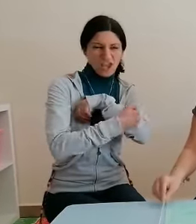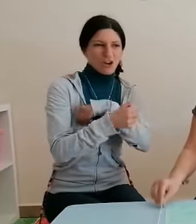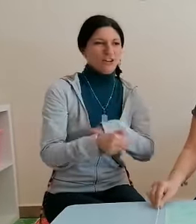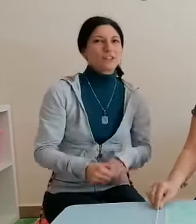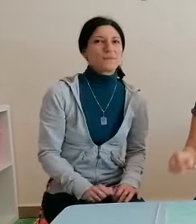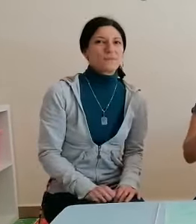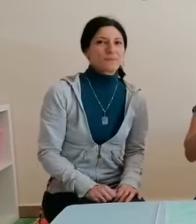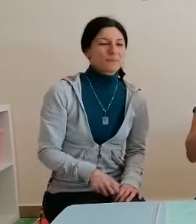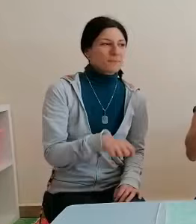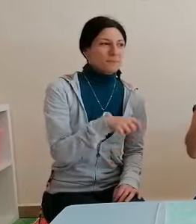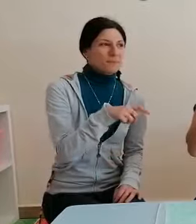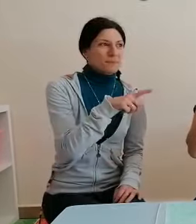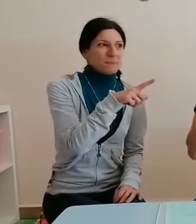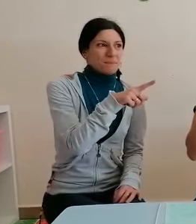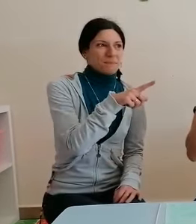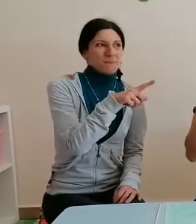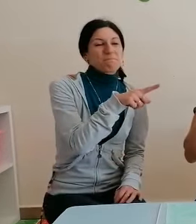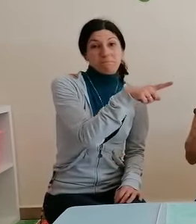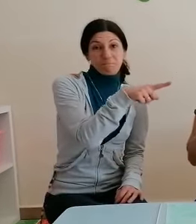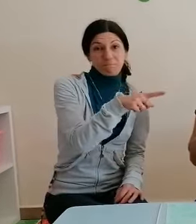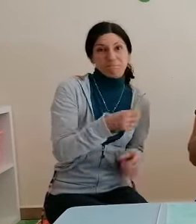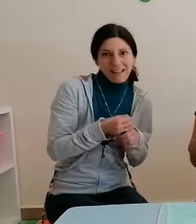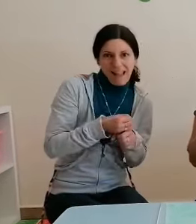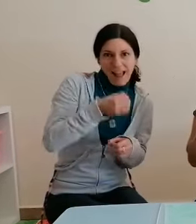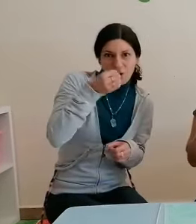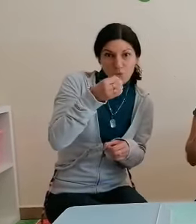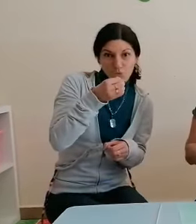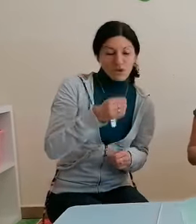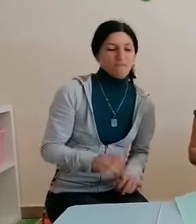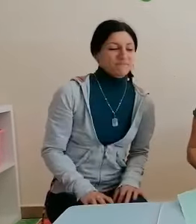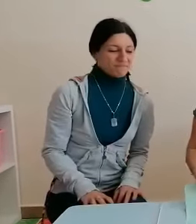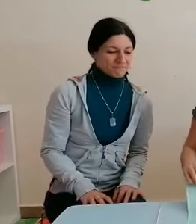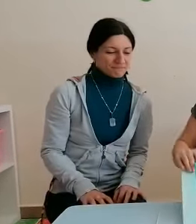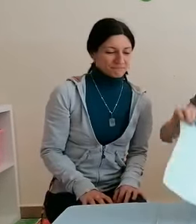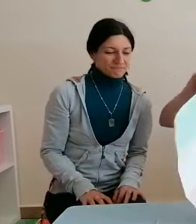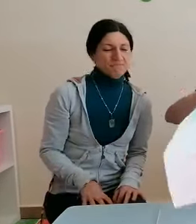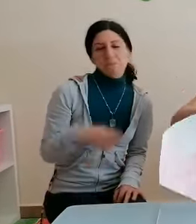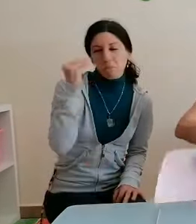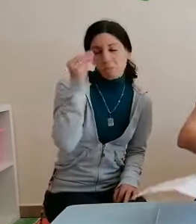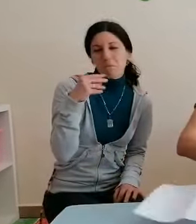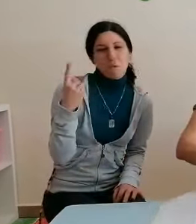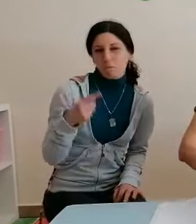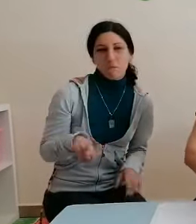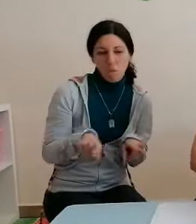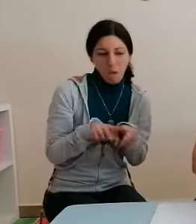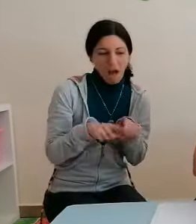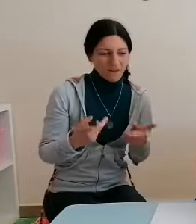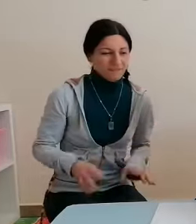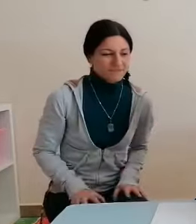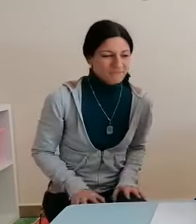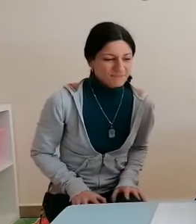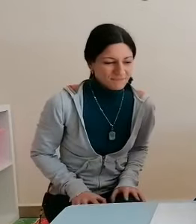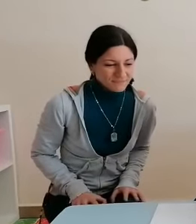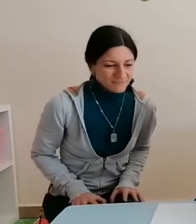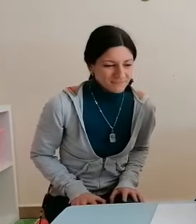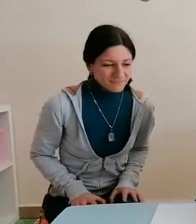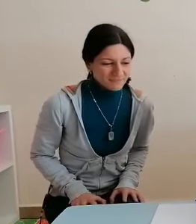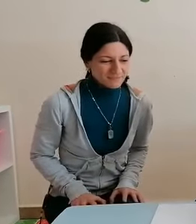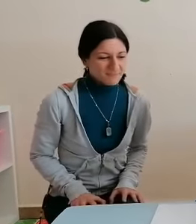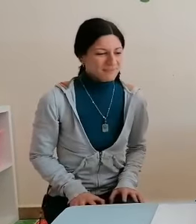legno, oppure una cannuccia. Va bene qualsiasi cosa voi abbiate in casa. Guardate un po', proviamo con la